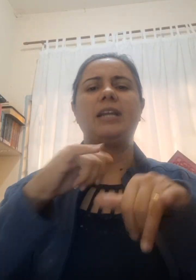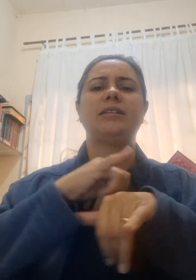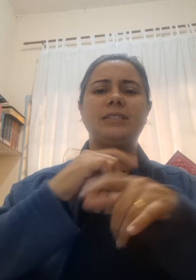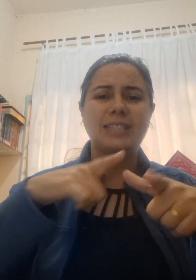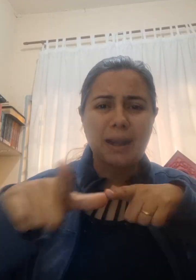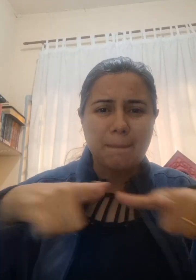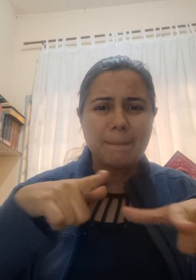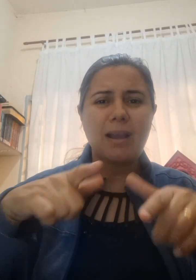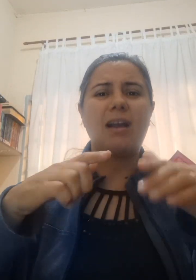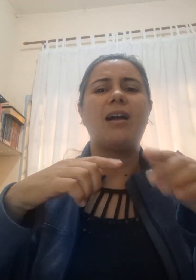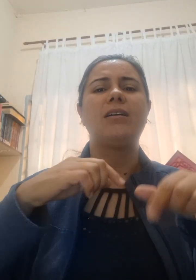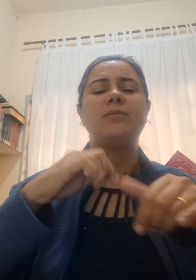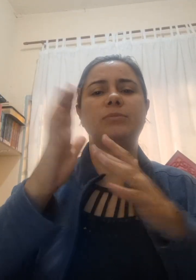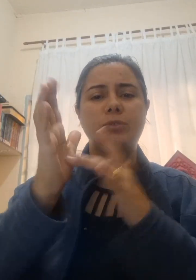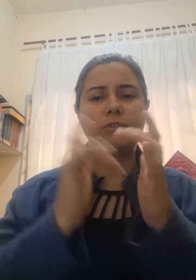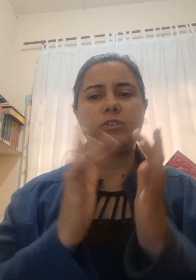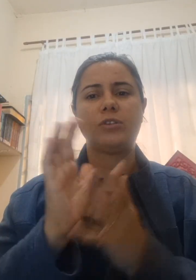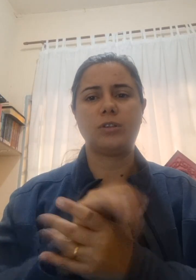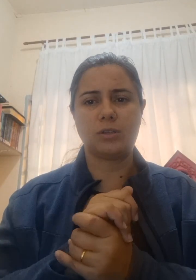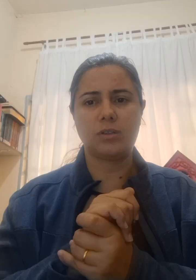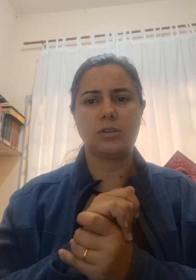na igreja, trabalhe para Jesus.